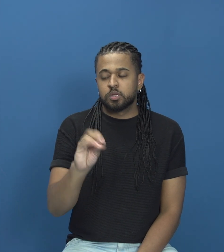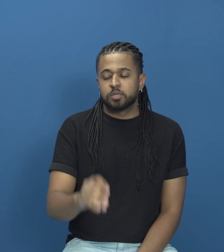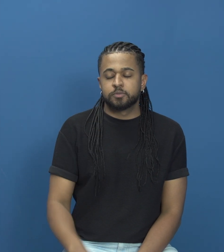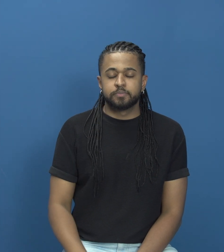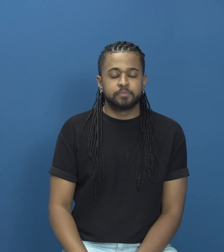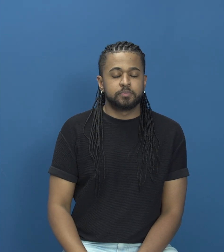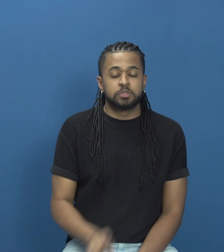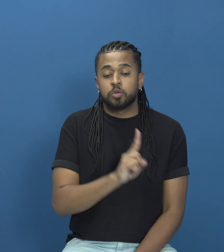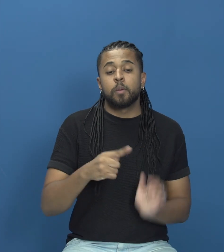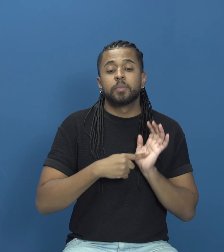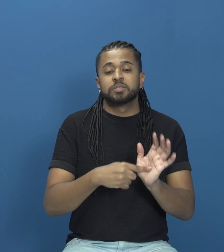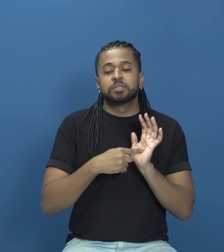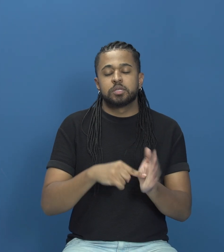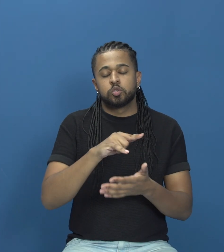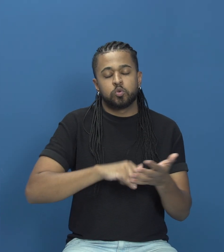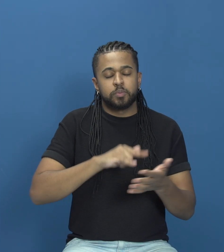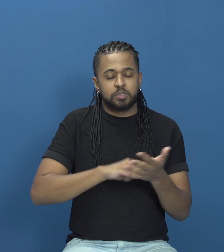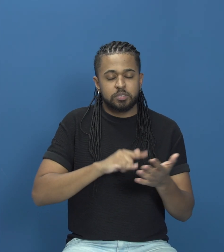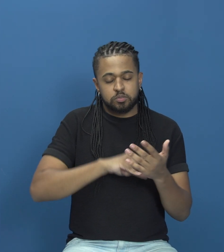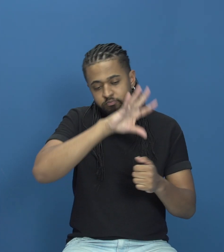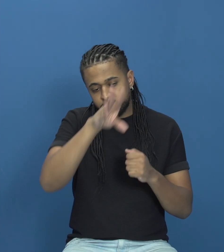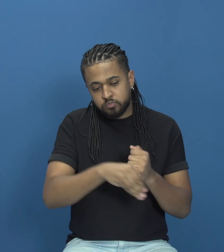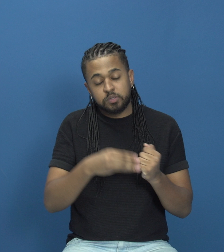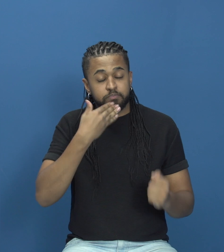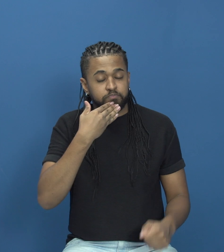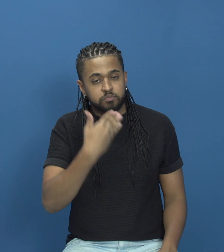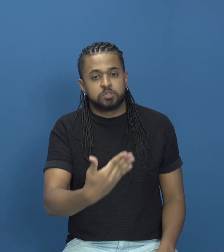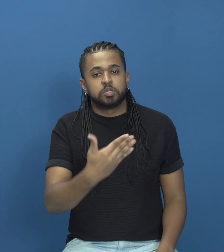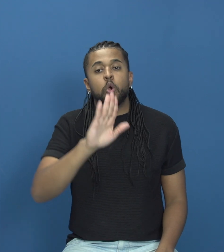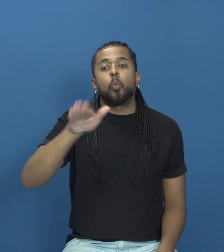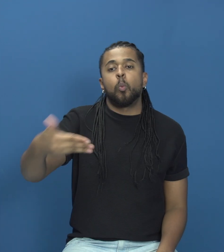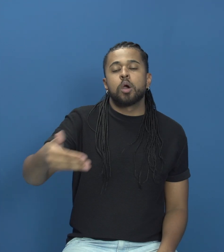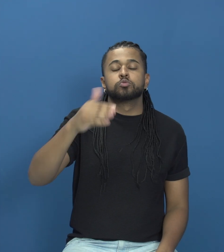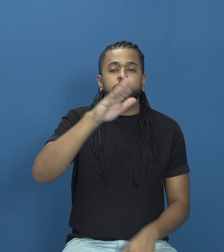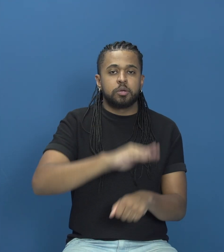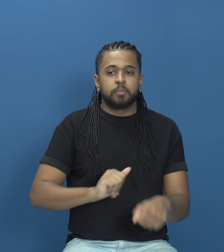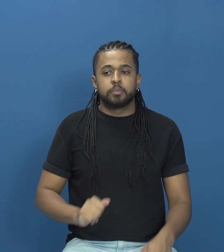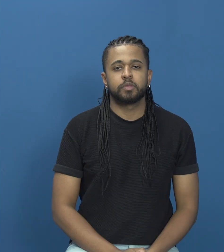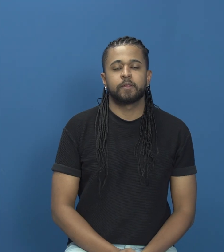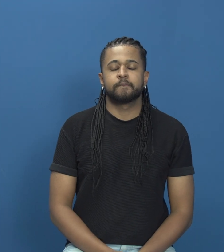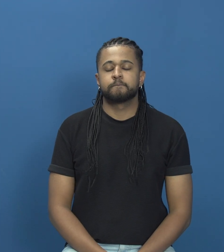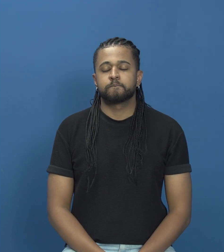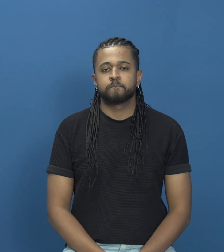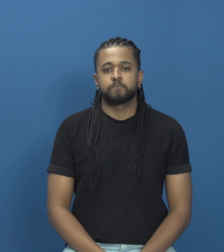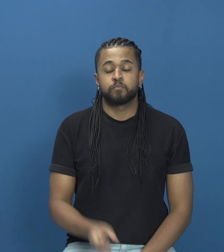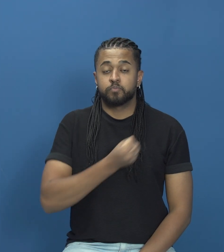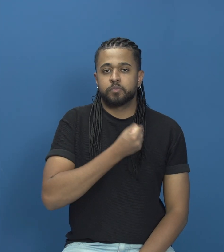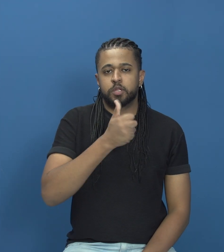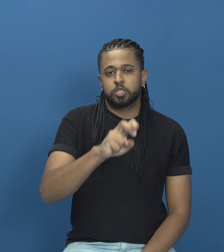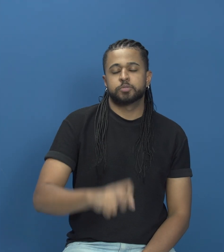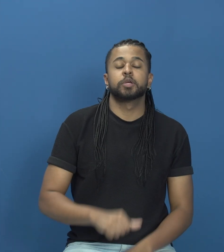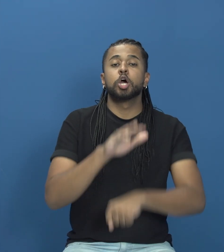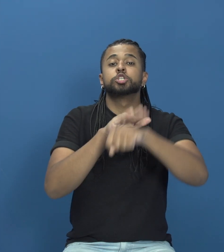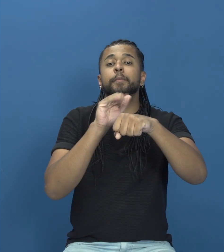14.2.10. Não apresentar documentação complementar exigida quando for convocado. Item 15.